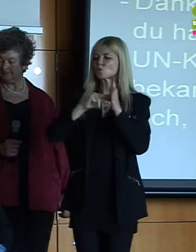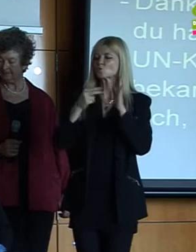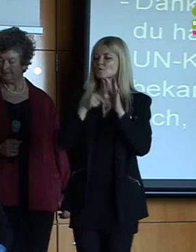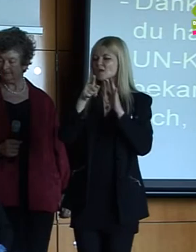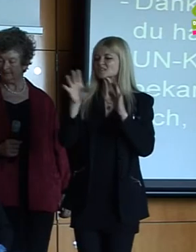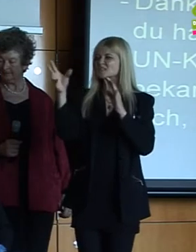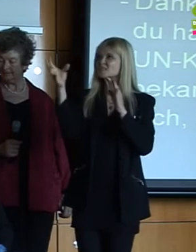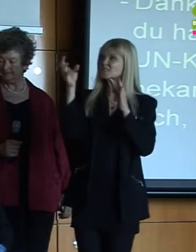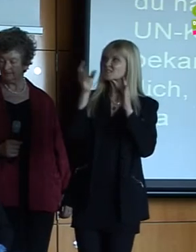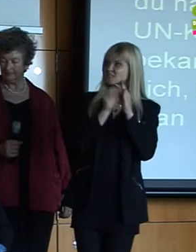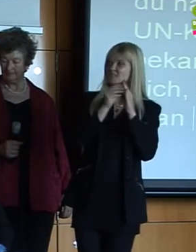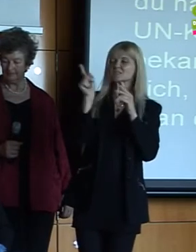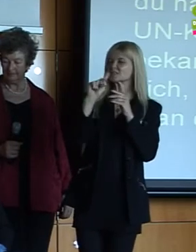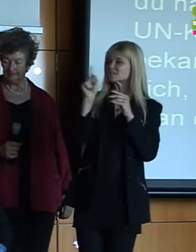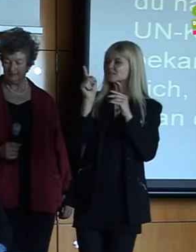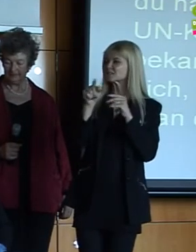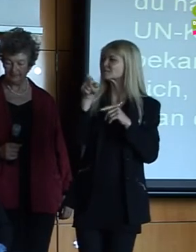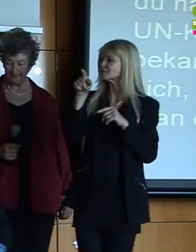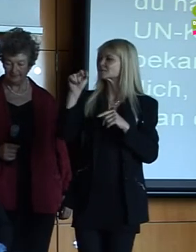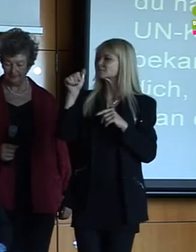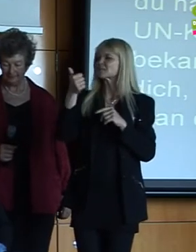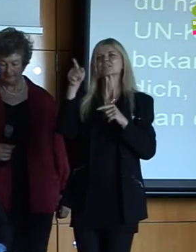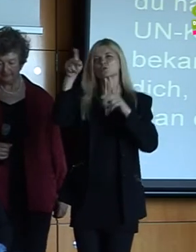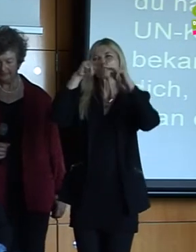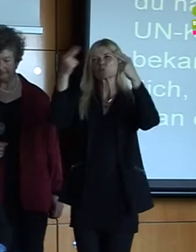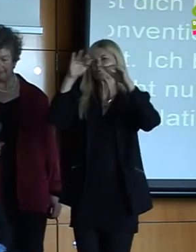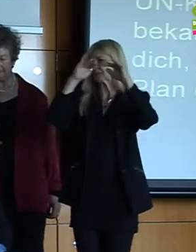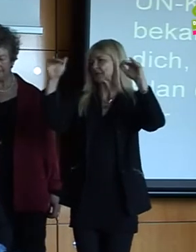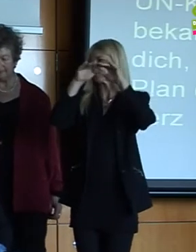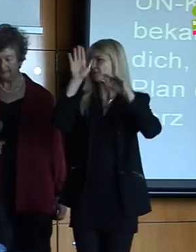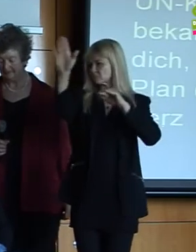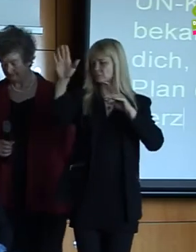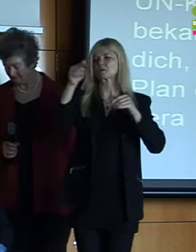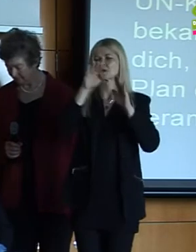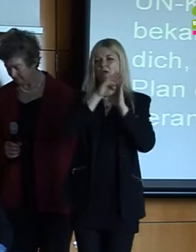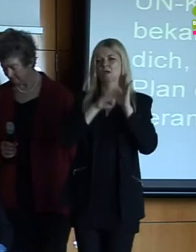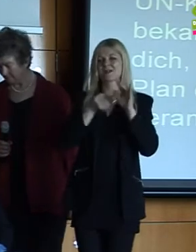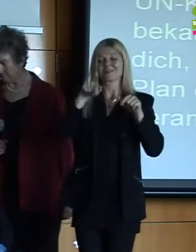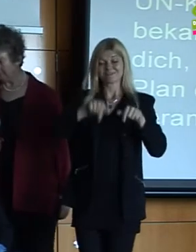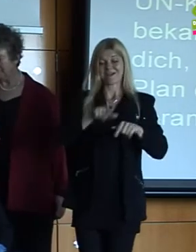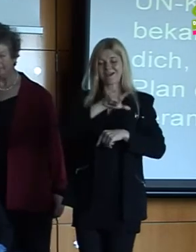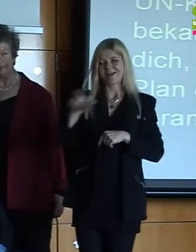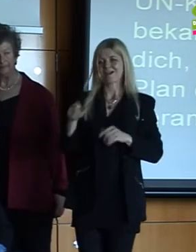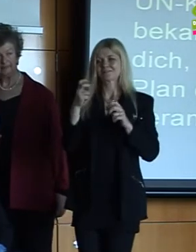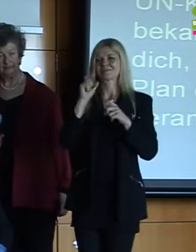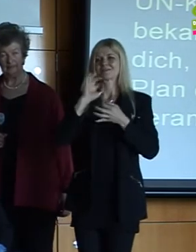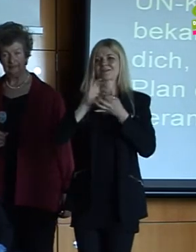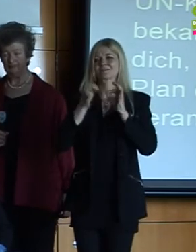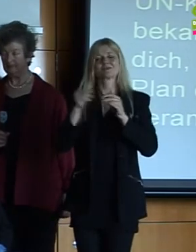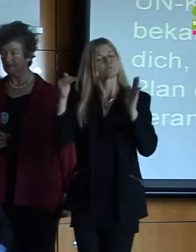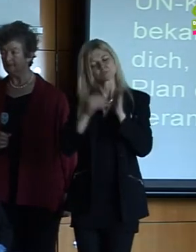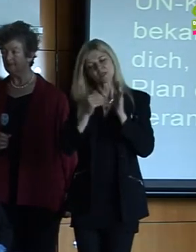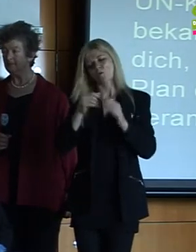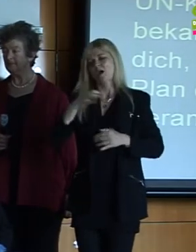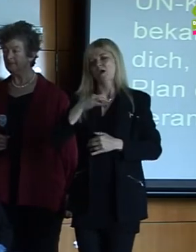den irgendwie heranzuziehen, weil das ist in erster Linie etwas, was auf Bundesebene geregelt ist. Wir brauchen im Land Kärnten einen eigenen